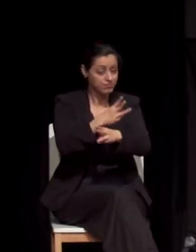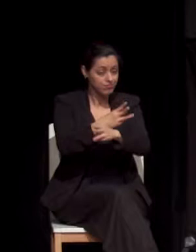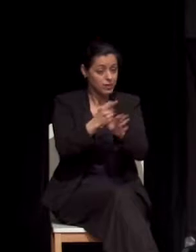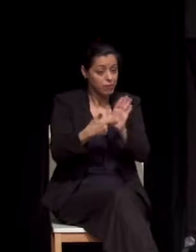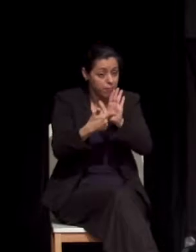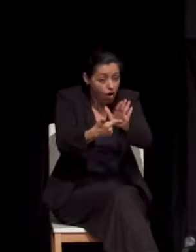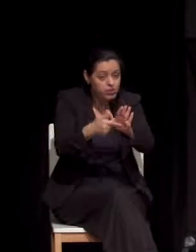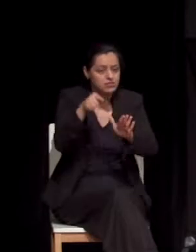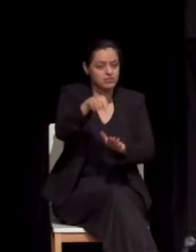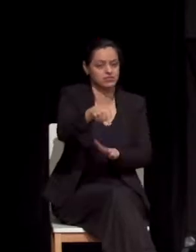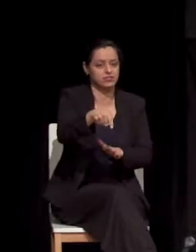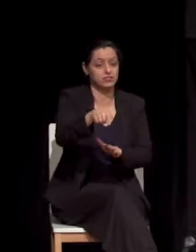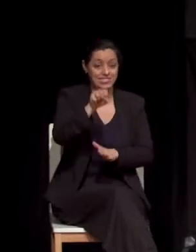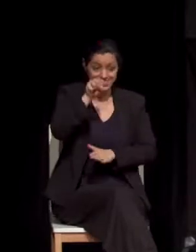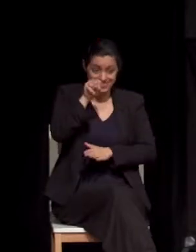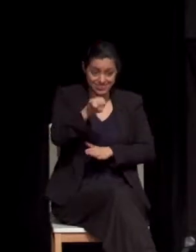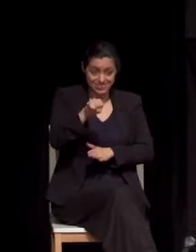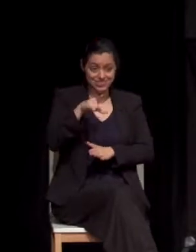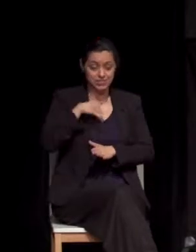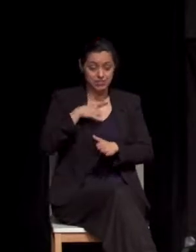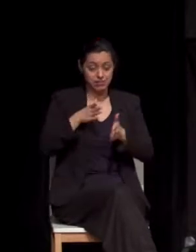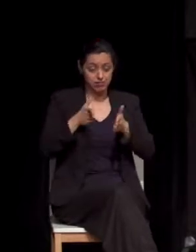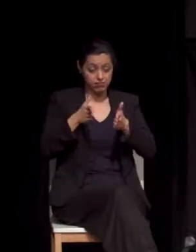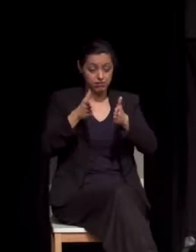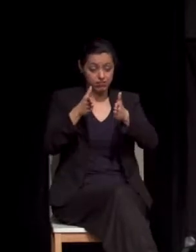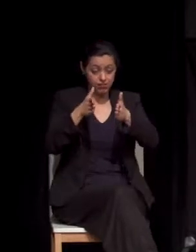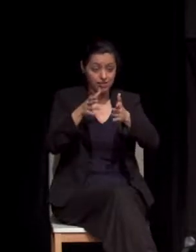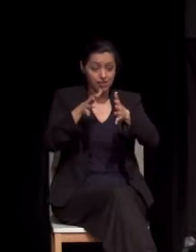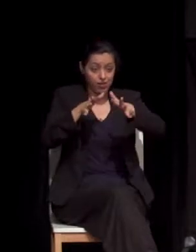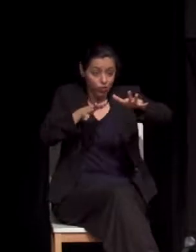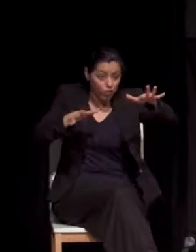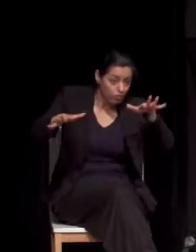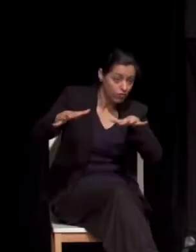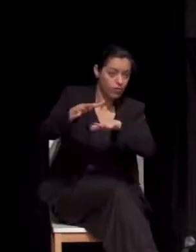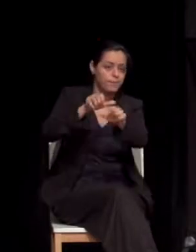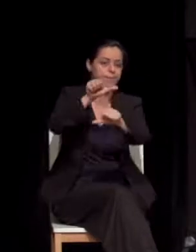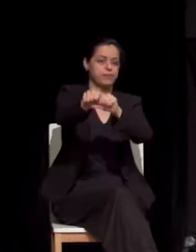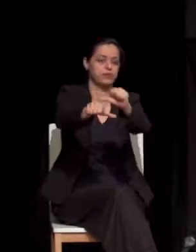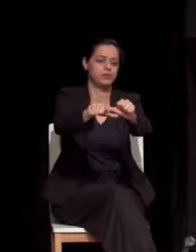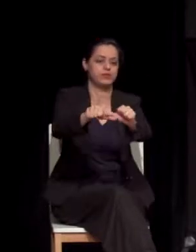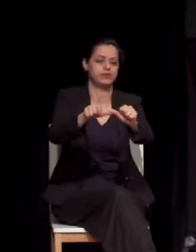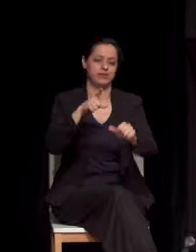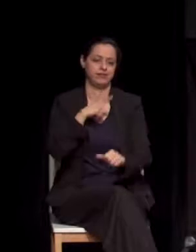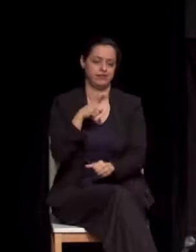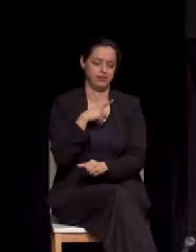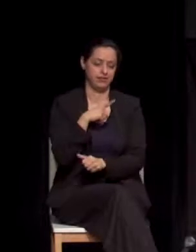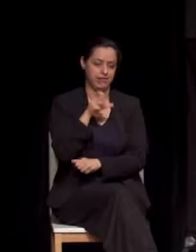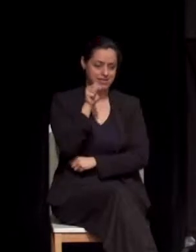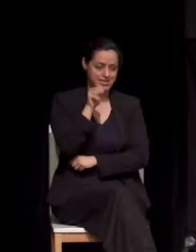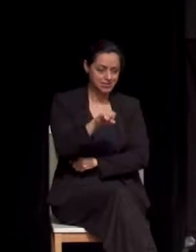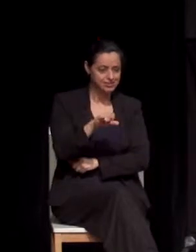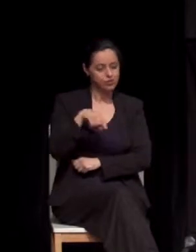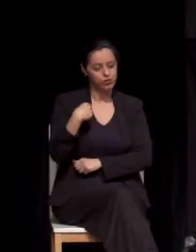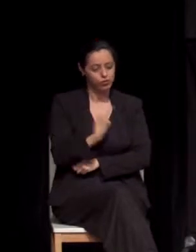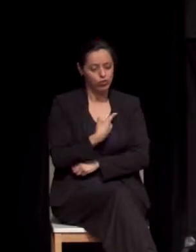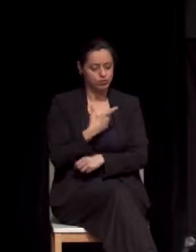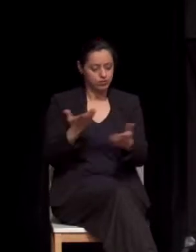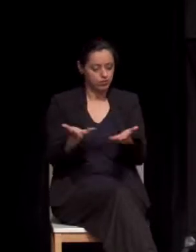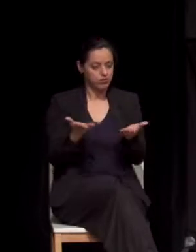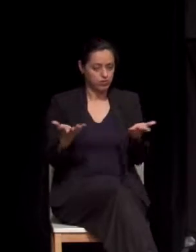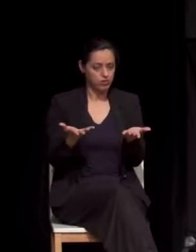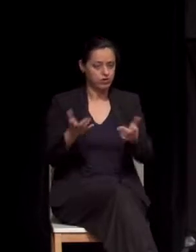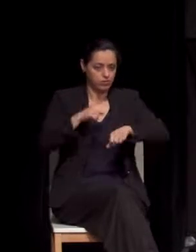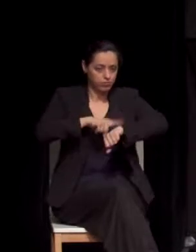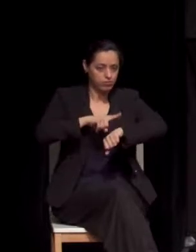tênue fina linha do meio é que é a definição. Então, nós estamos num lugar em que as pessoas